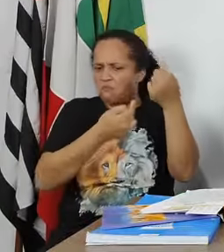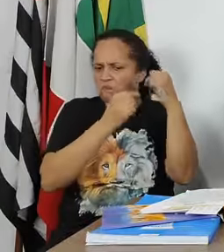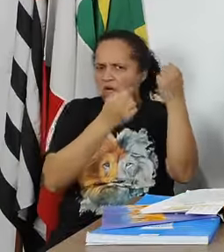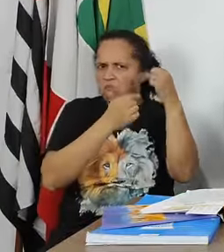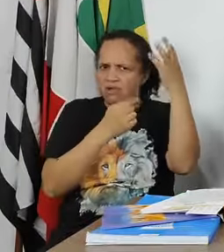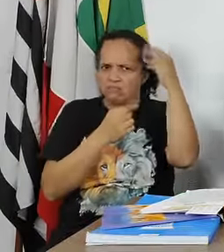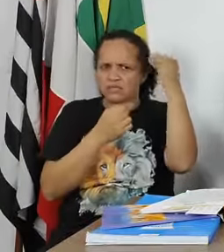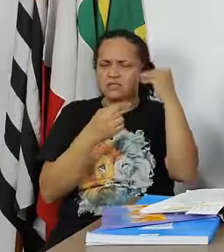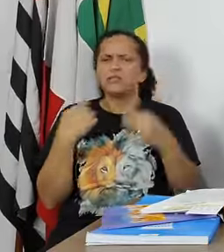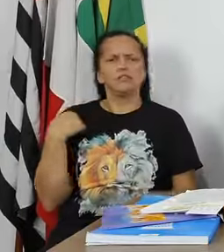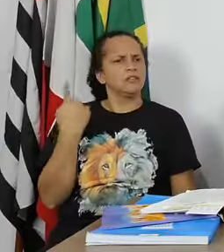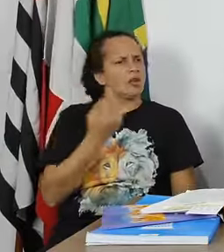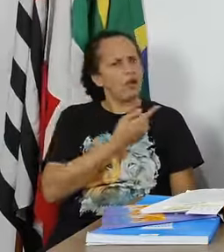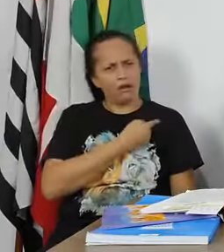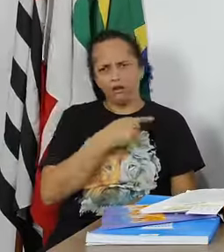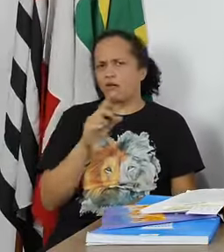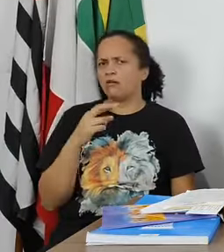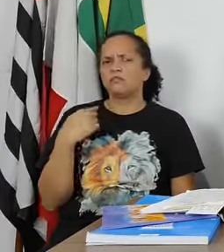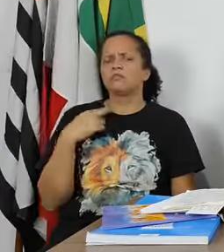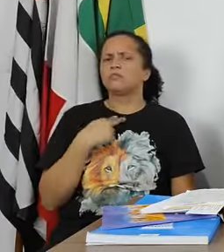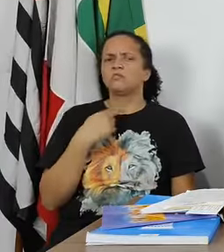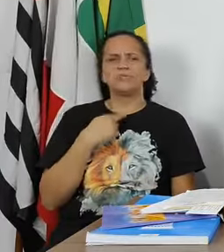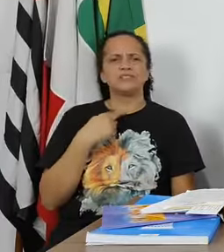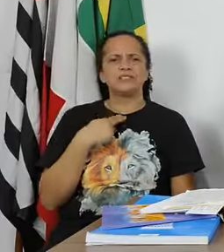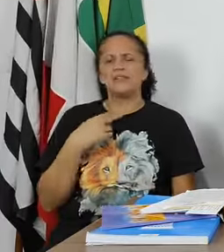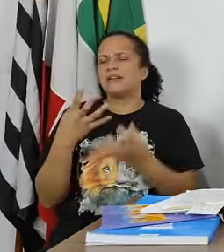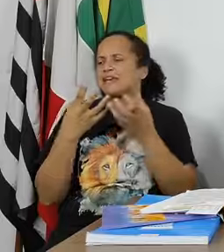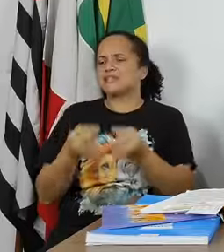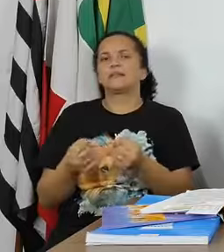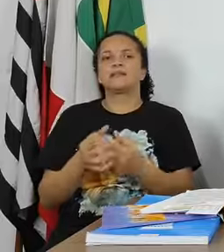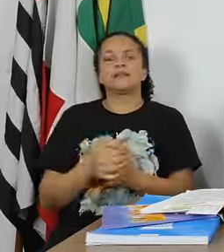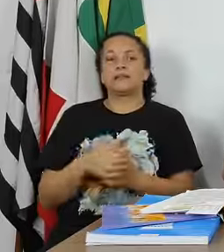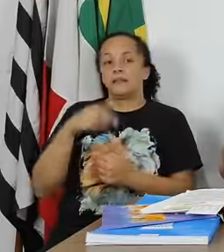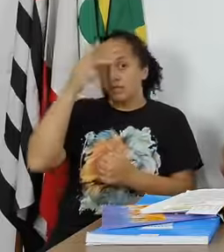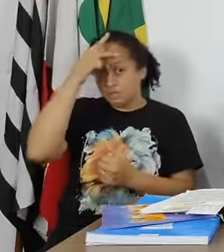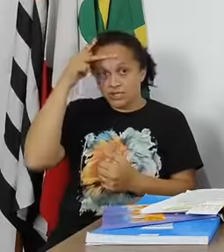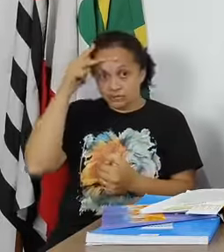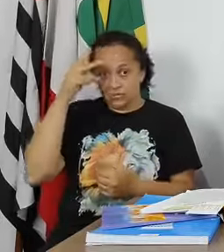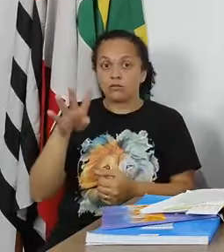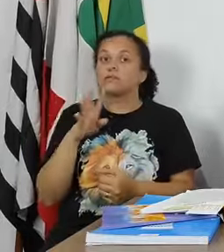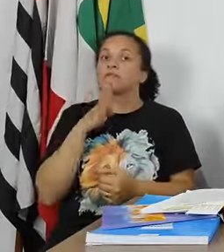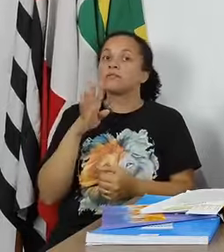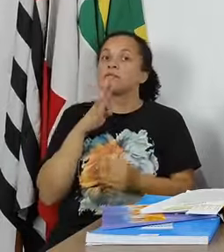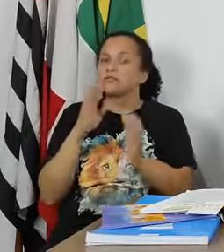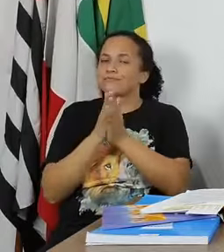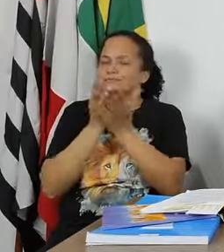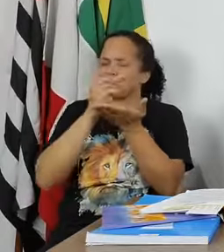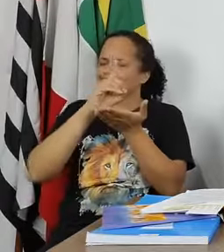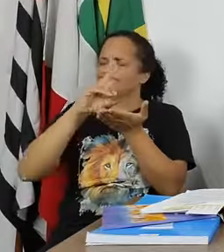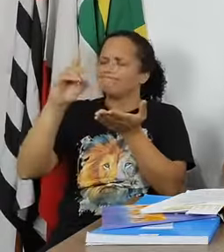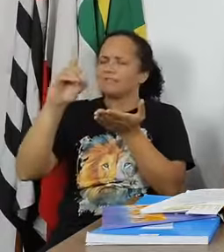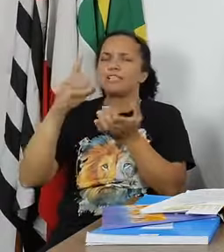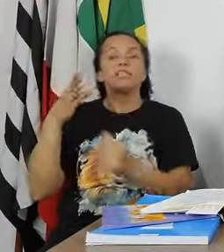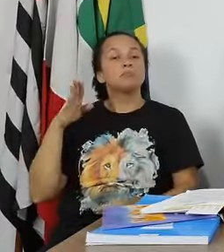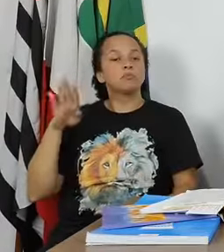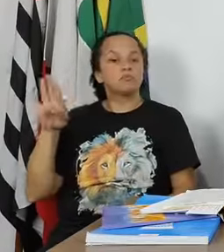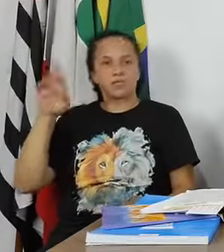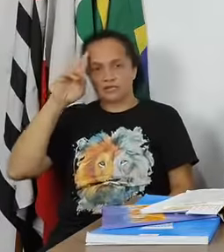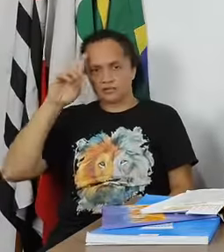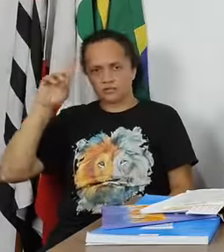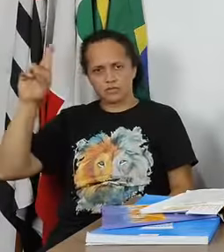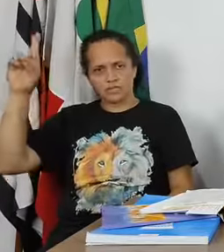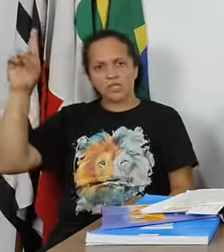passíveis da depressão. A depressão é um sentimento. Quem conhece a palavra, quem conhece as verdades e as promessas do Senhor não se